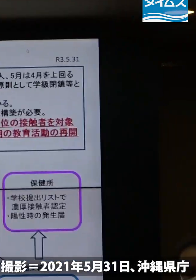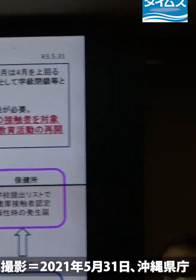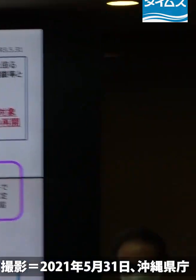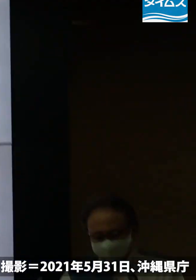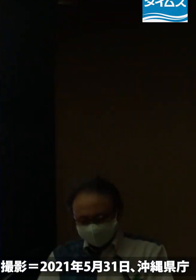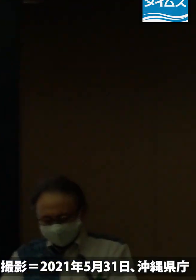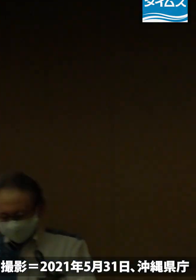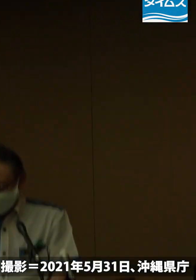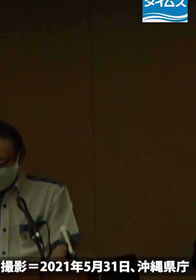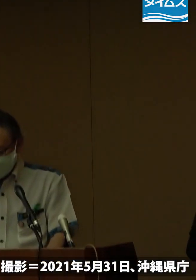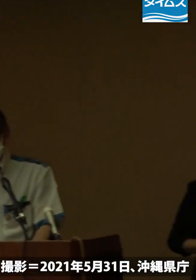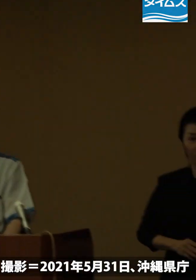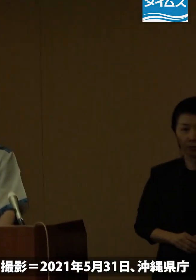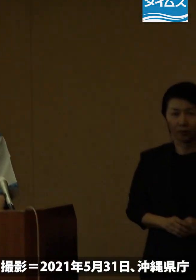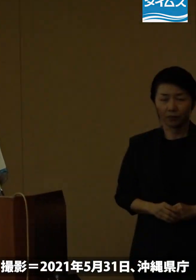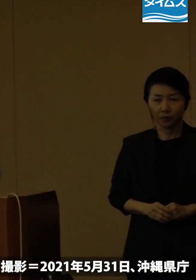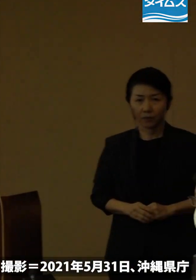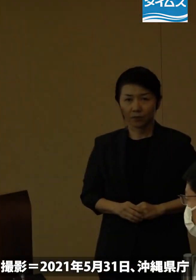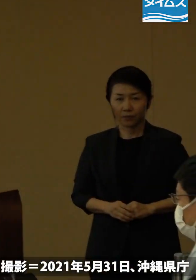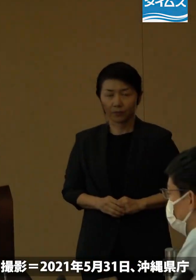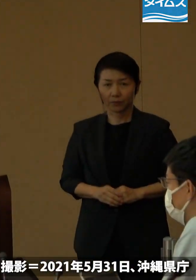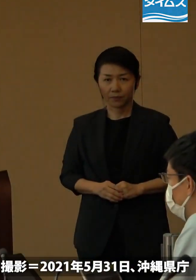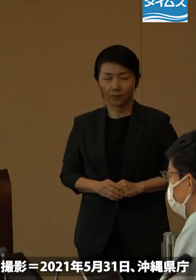たします。